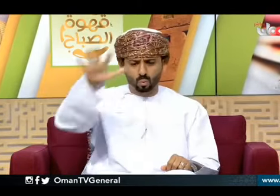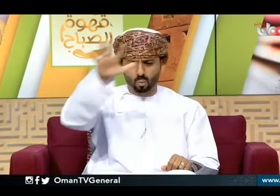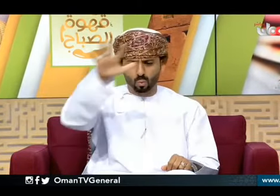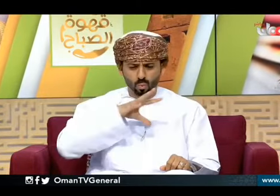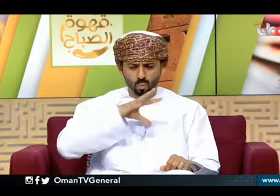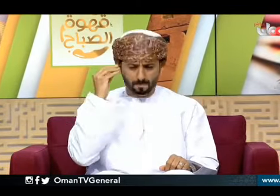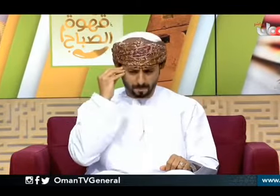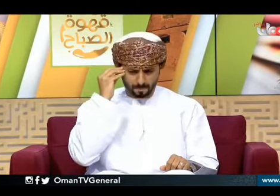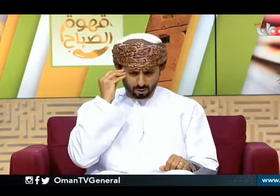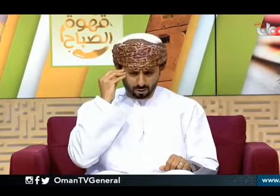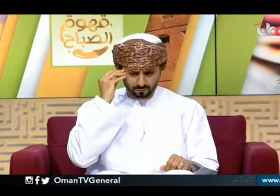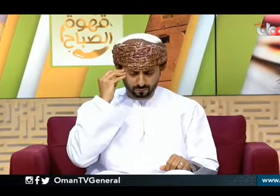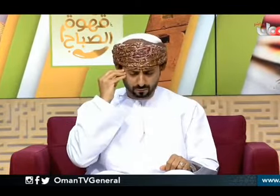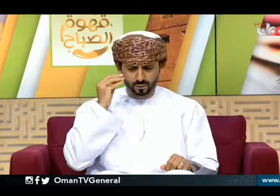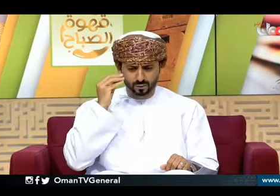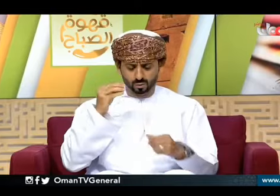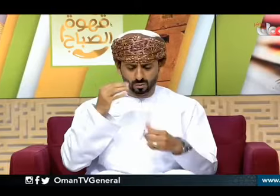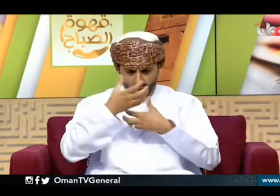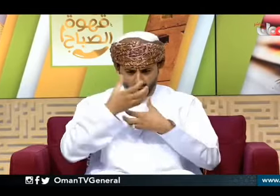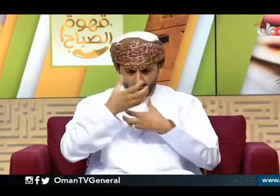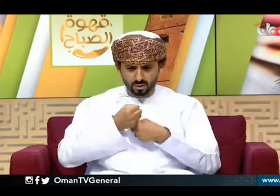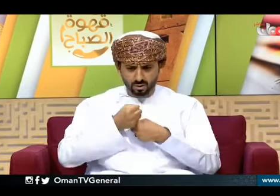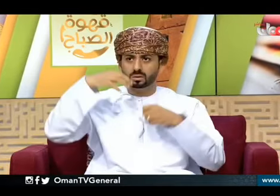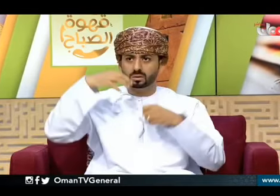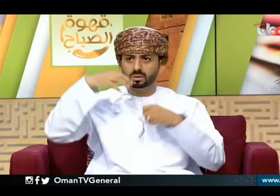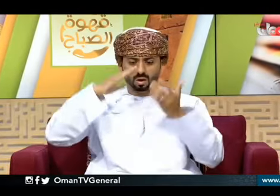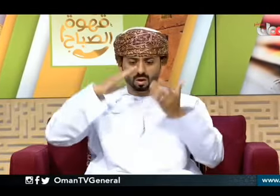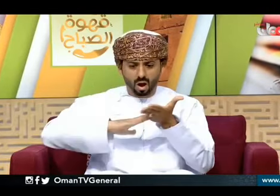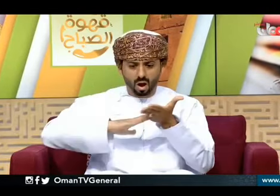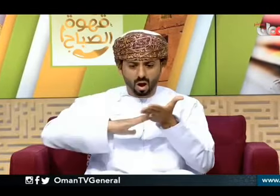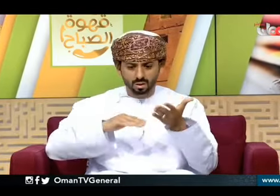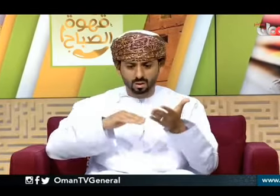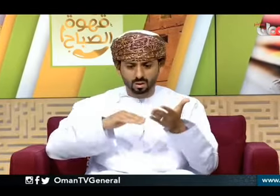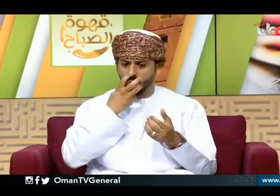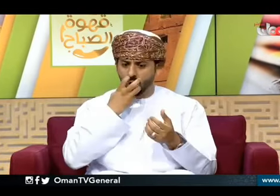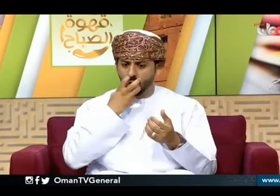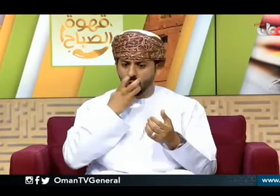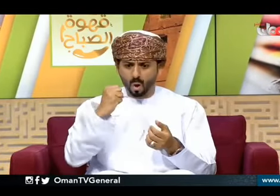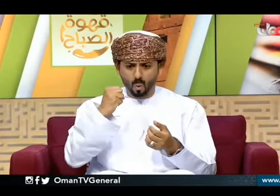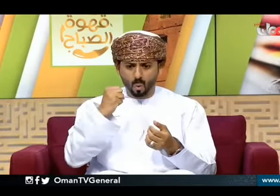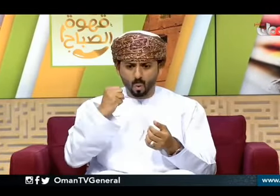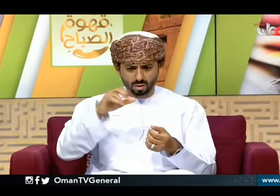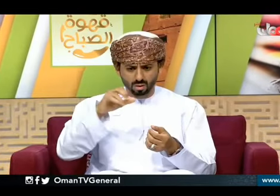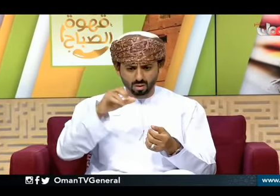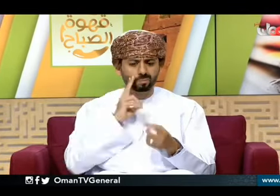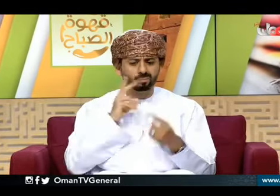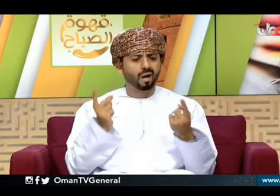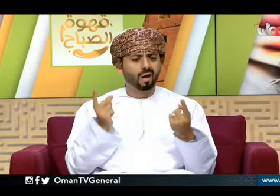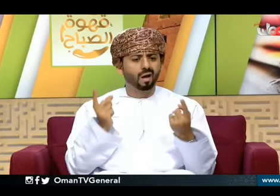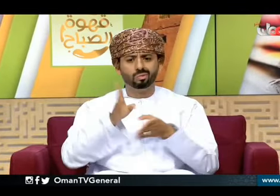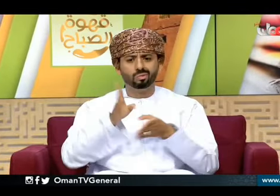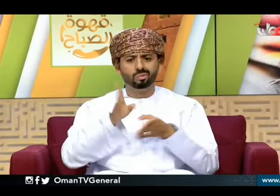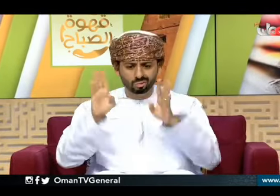للأشياء الأخرى، بالنسبة لكثير من الأشخاص يسألون عملية المحافظة، الأخطار،